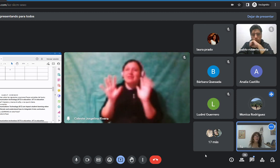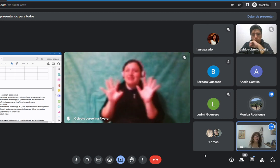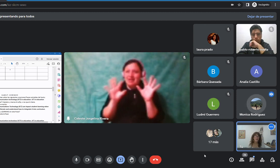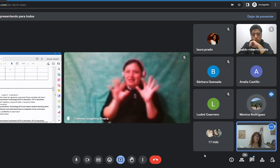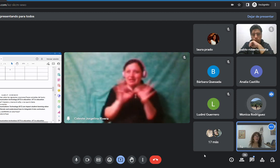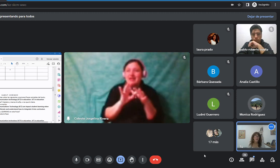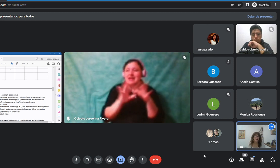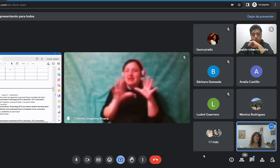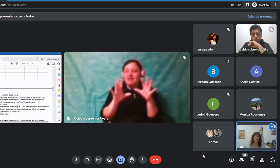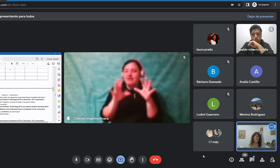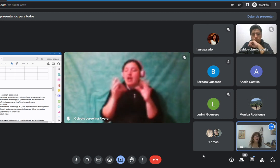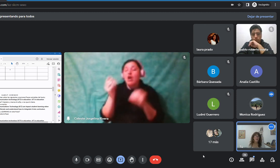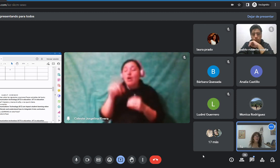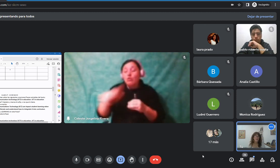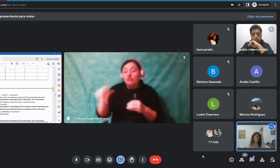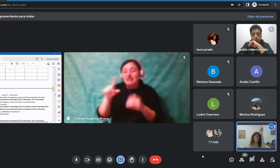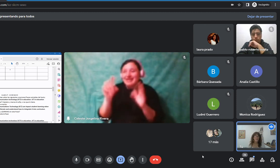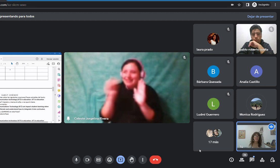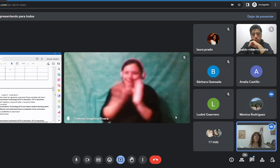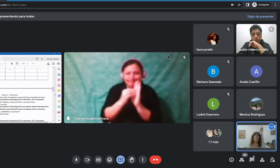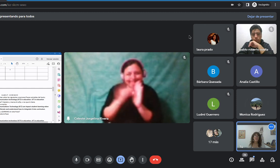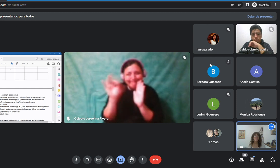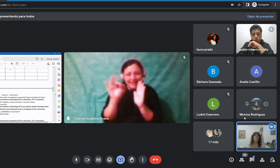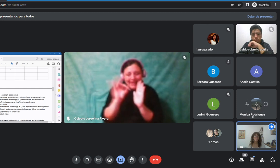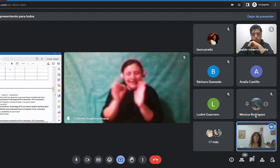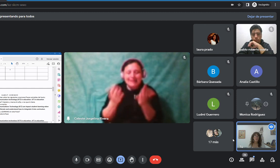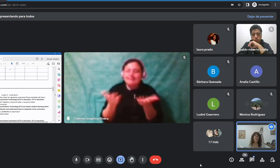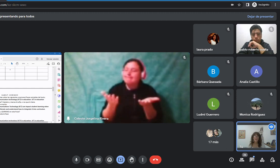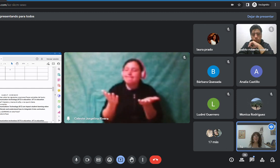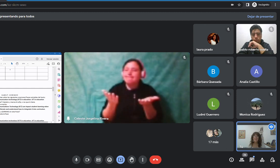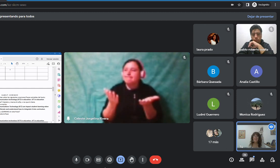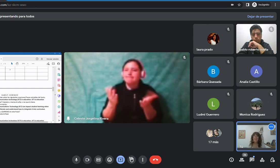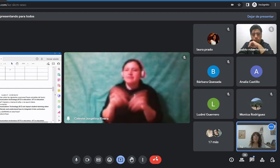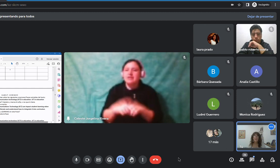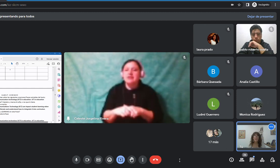Ah, bien. Sí. No sé vos cómo estás.